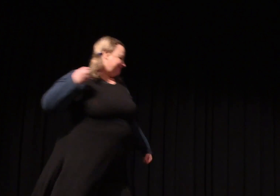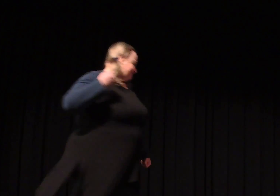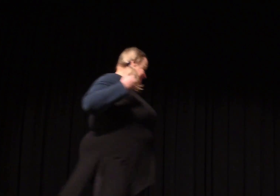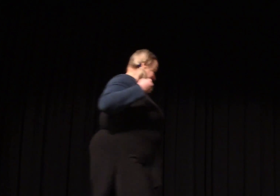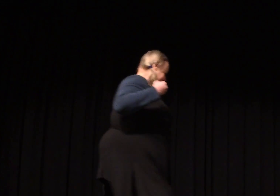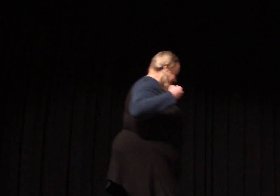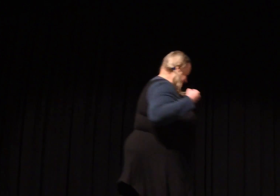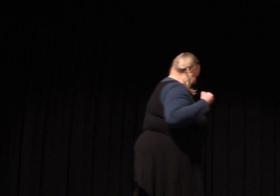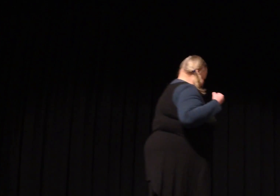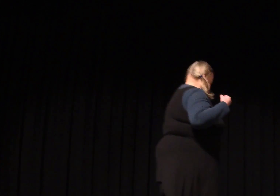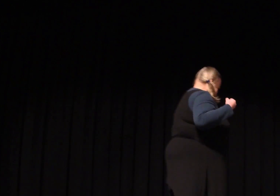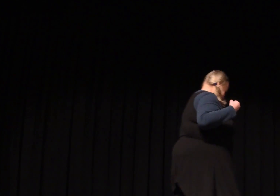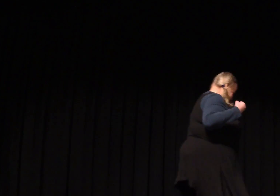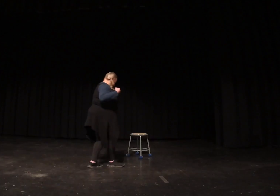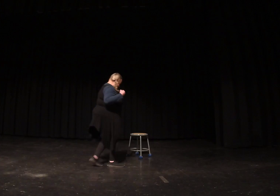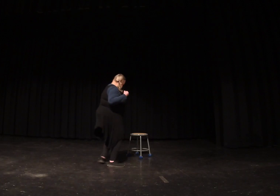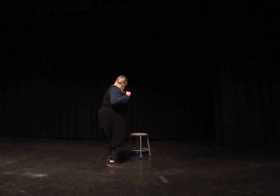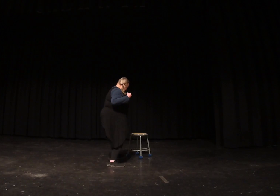Bon, parfait.